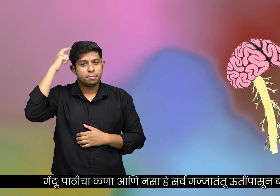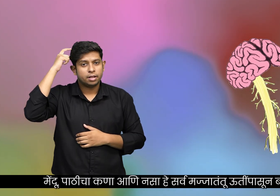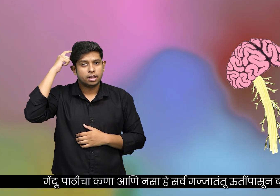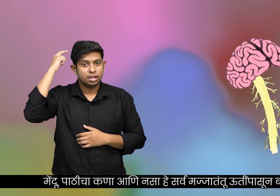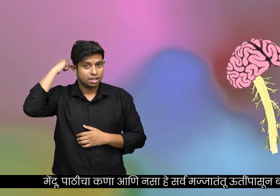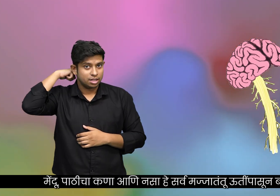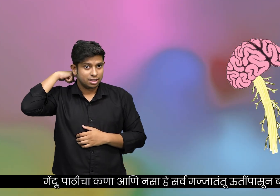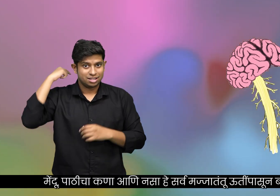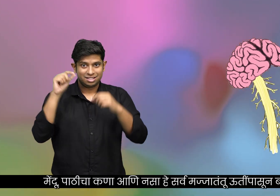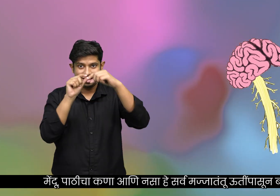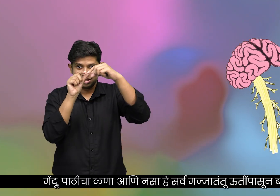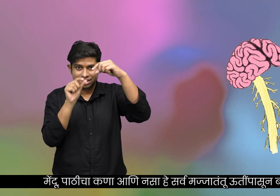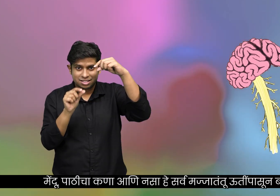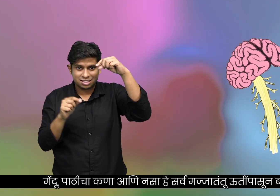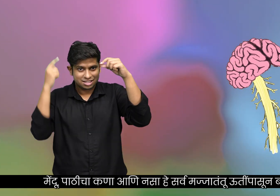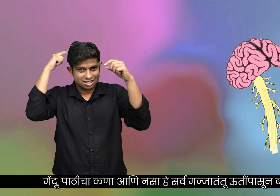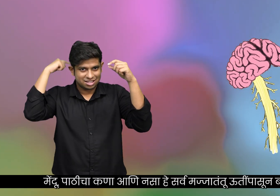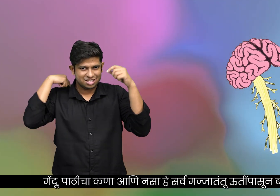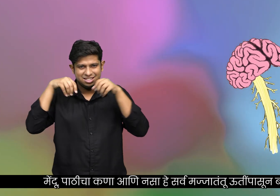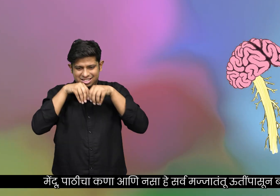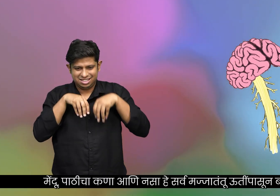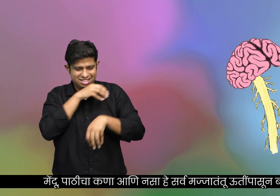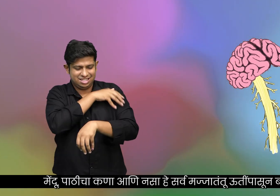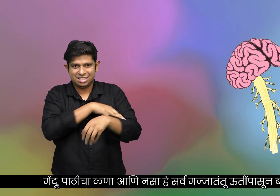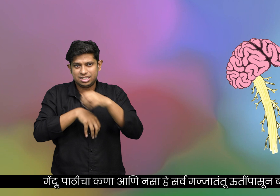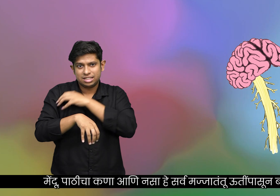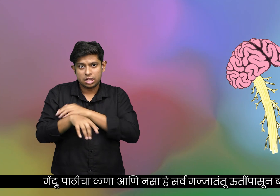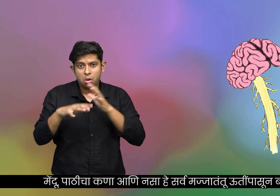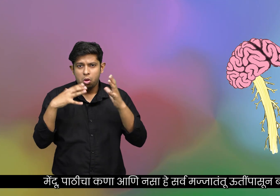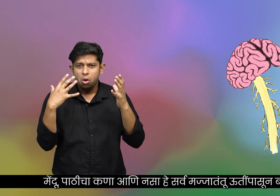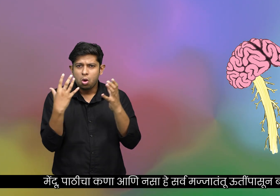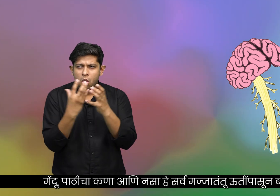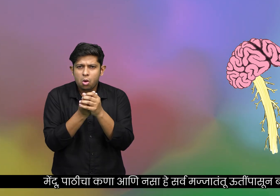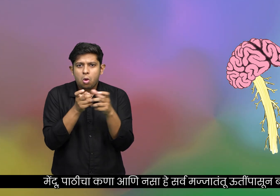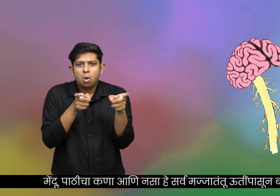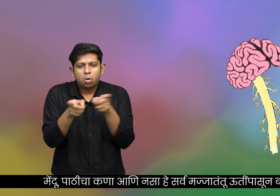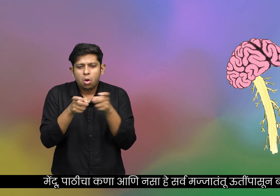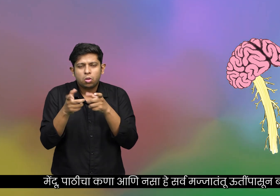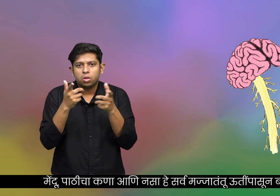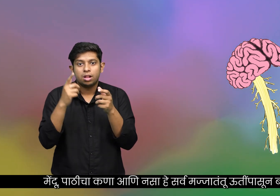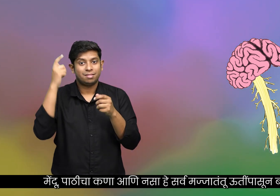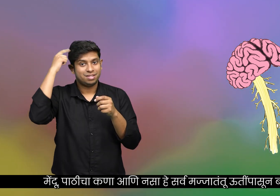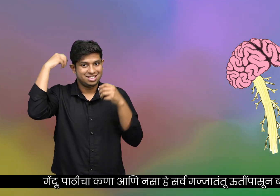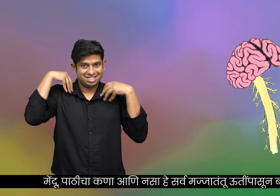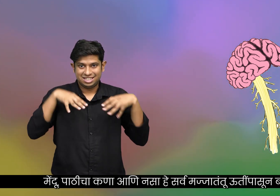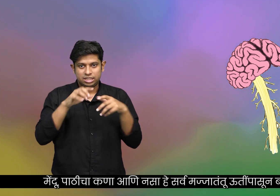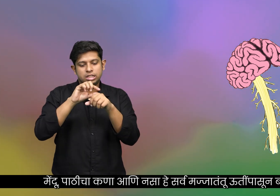चौथा, मेंदू, पाठीचा कणा आणि नसे हे सर्व मज्जातंतू ऊतींपासून बनलेले असतात.